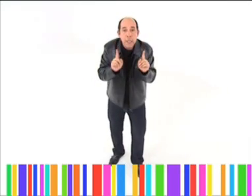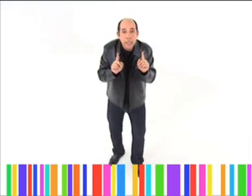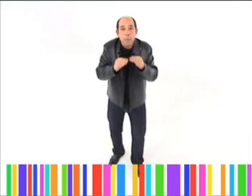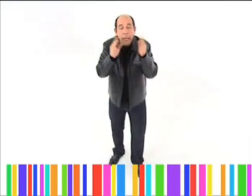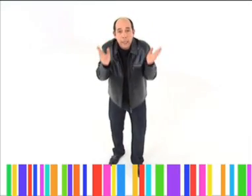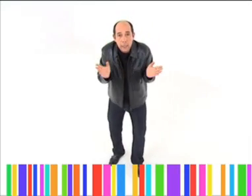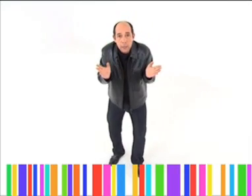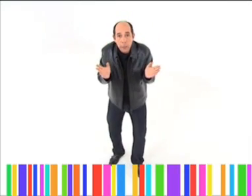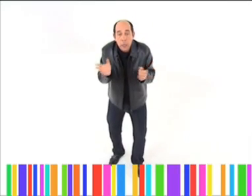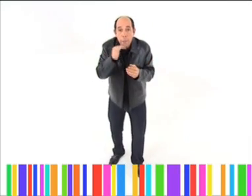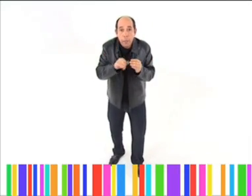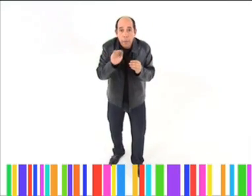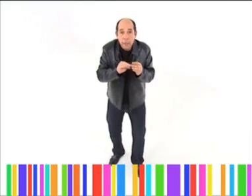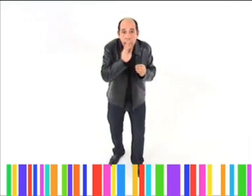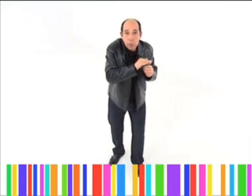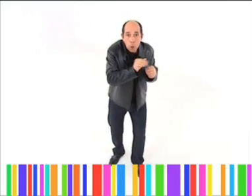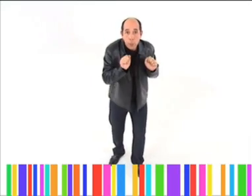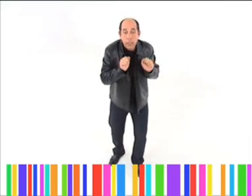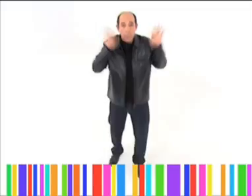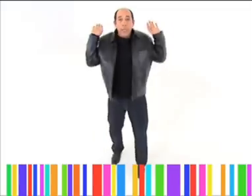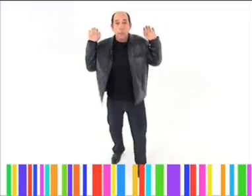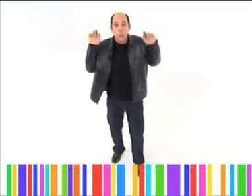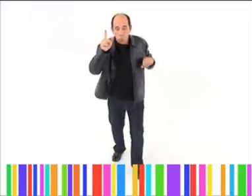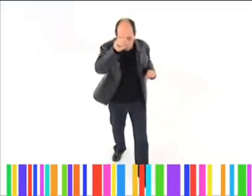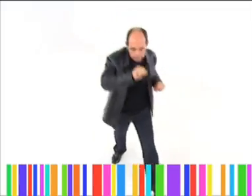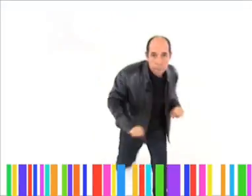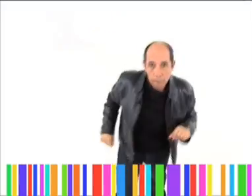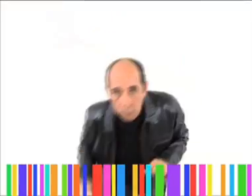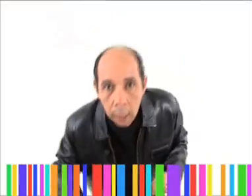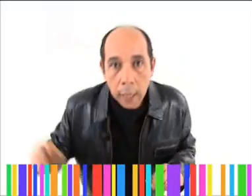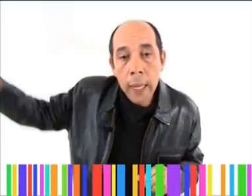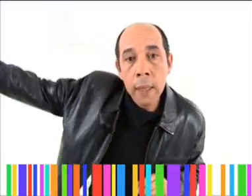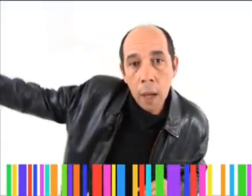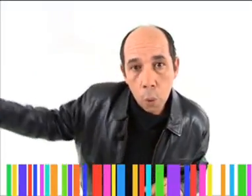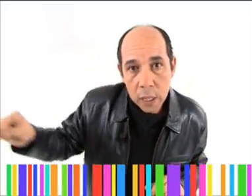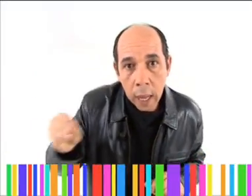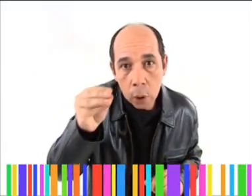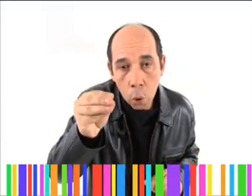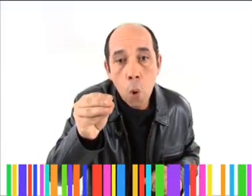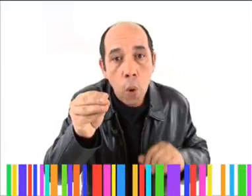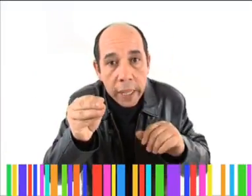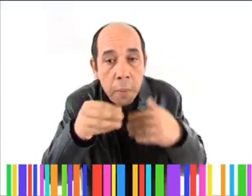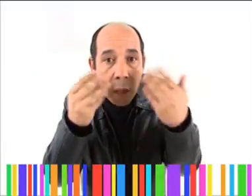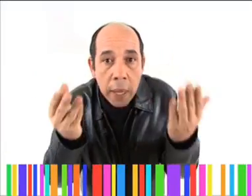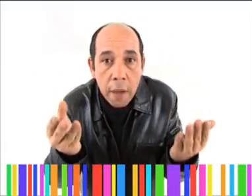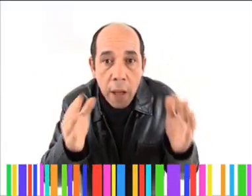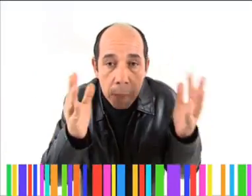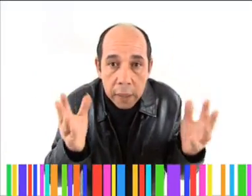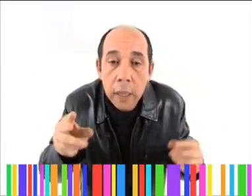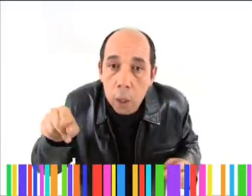مثلا ماكينه ديال التصبيط بعض المرات كنقيسوها وهي خدامه كيضربنا الضوء، لان وصلها الضوء ولكن مادام هي فيها المعدن الضوء